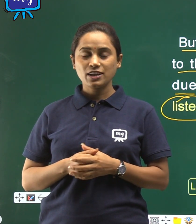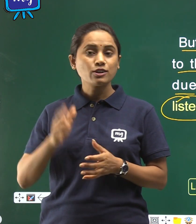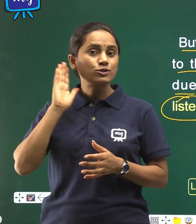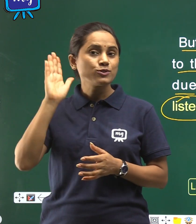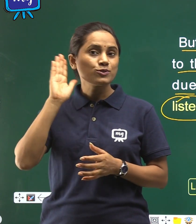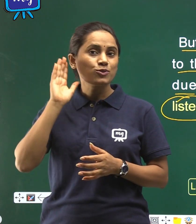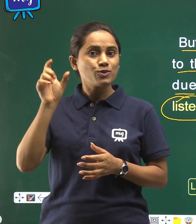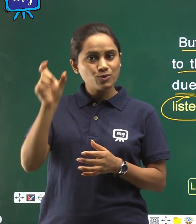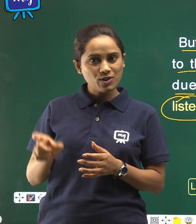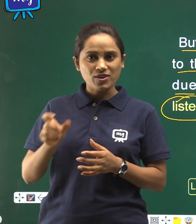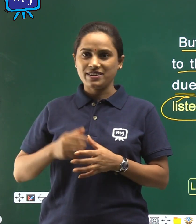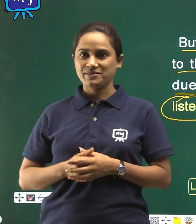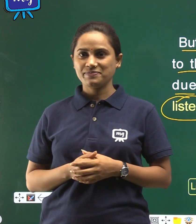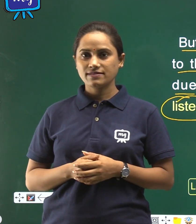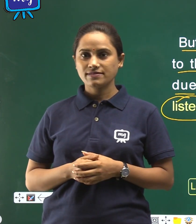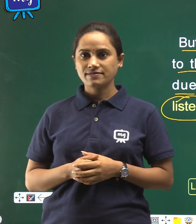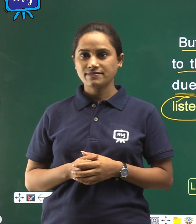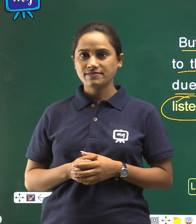श्रोता, सुनने वाला.